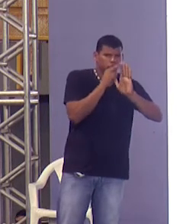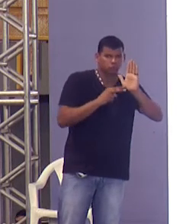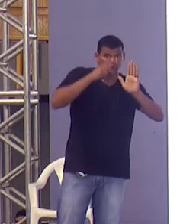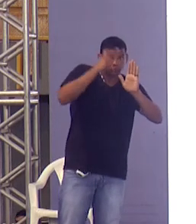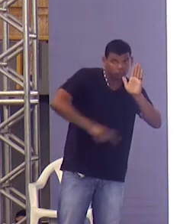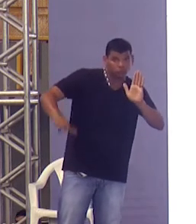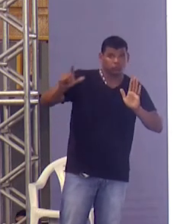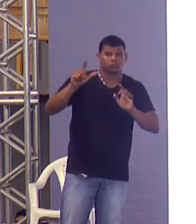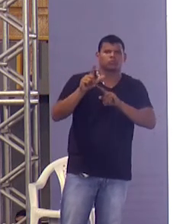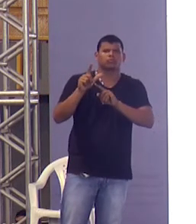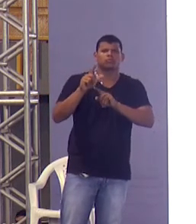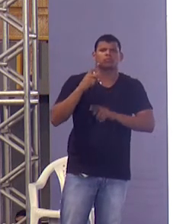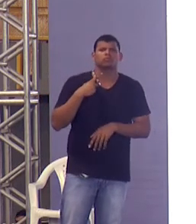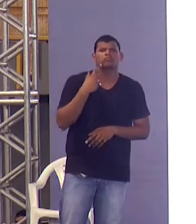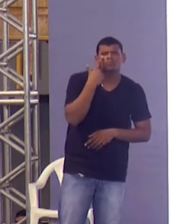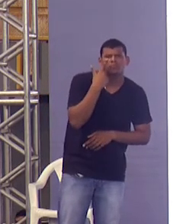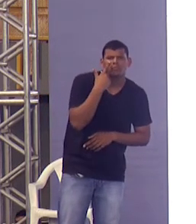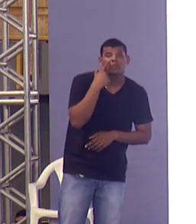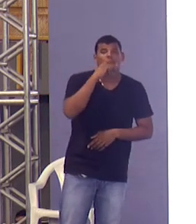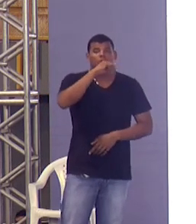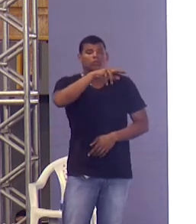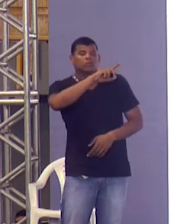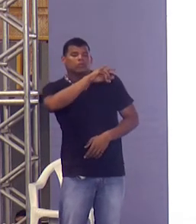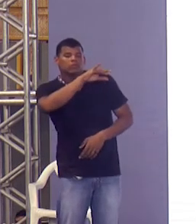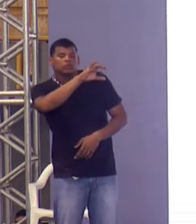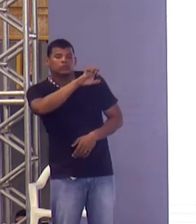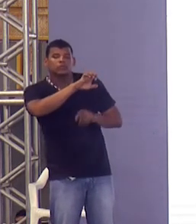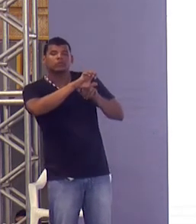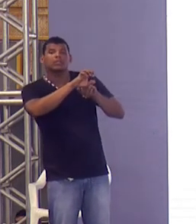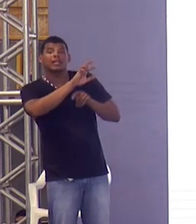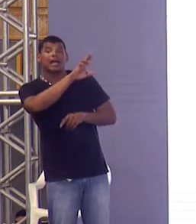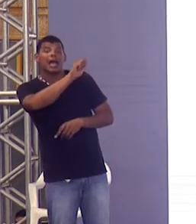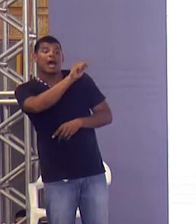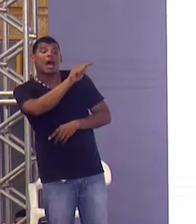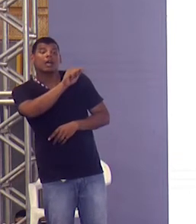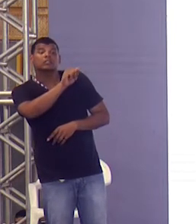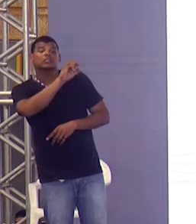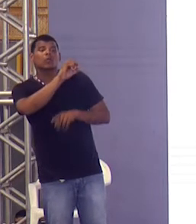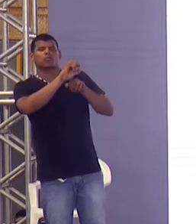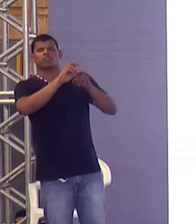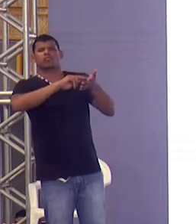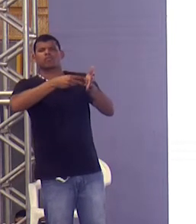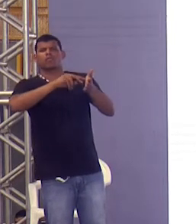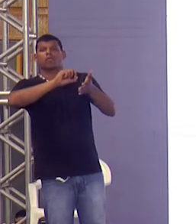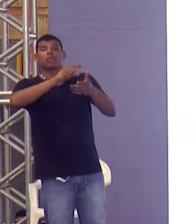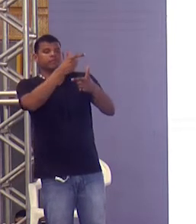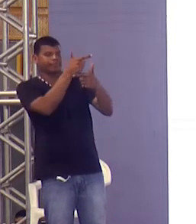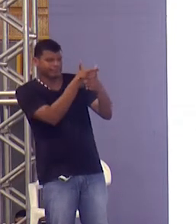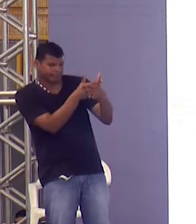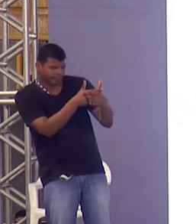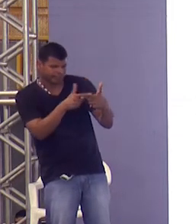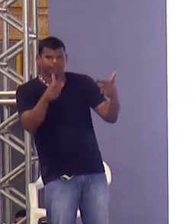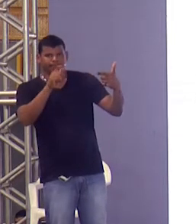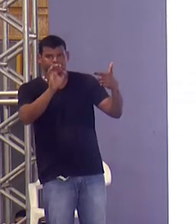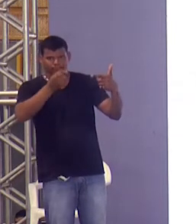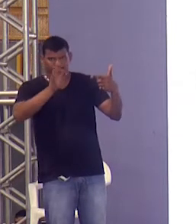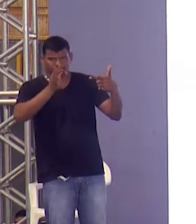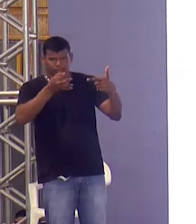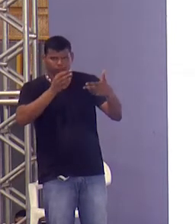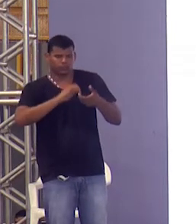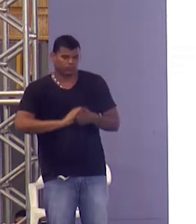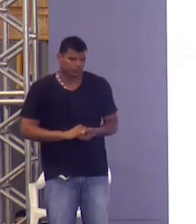Esse índice é a razão. A razão é uma divisão, tá legal? Razão é